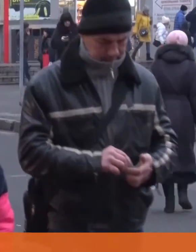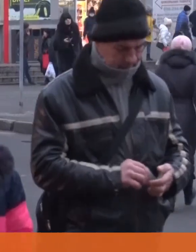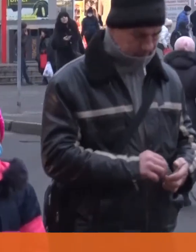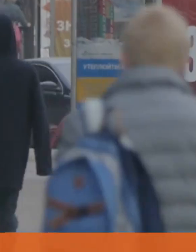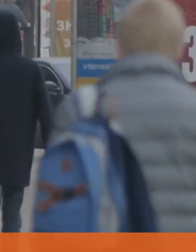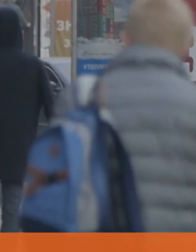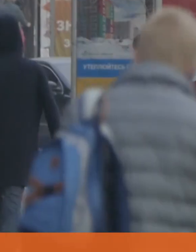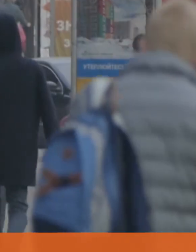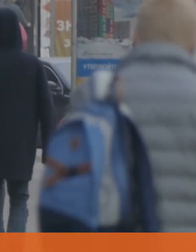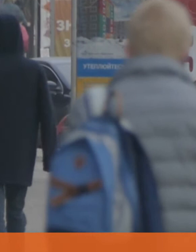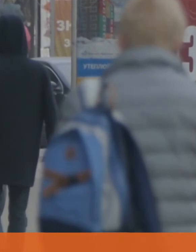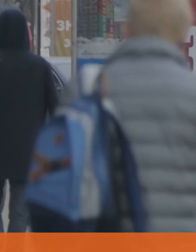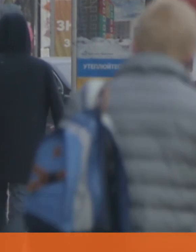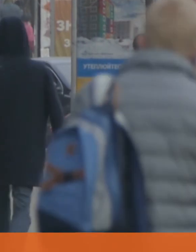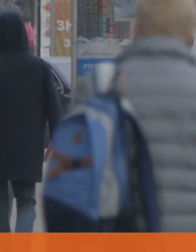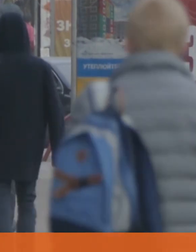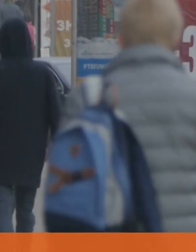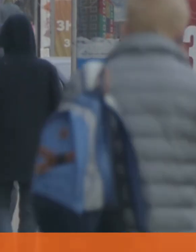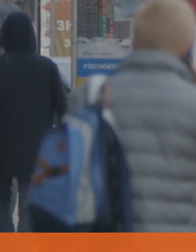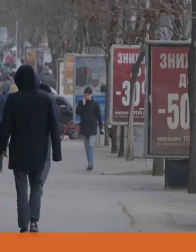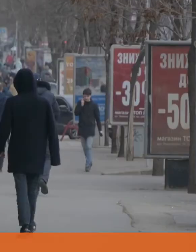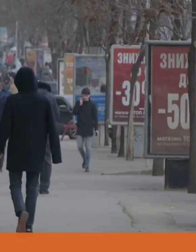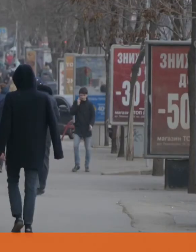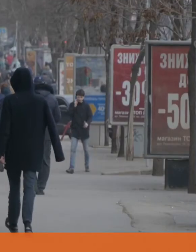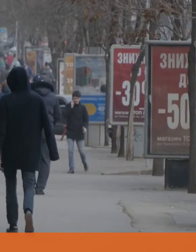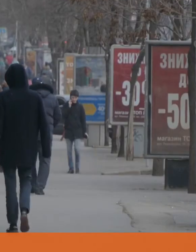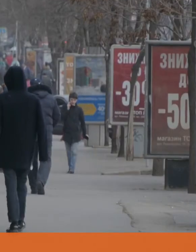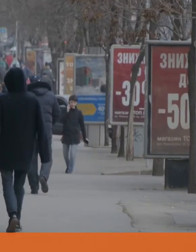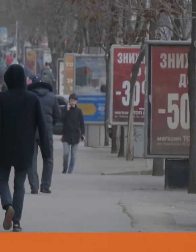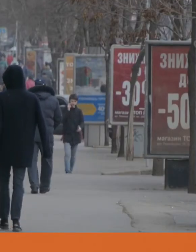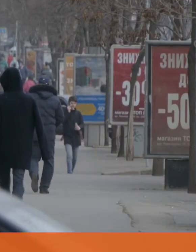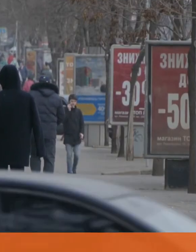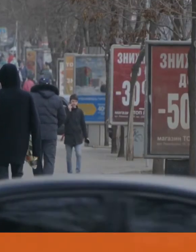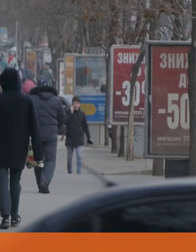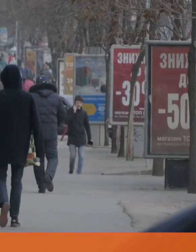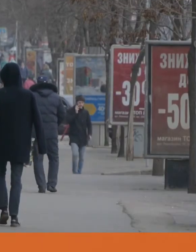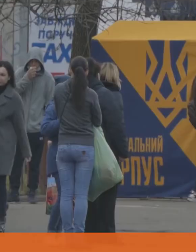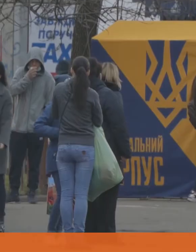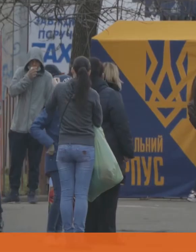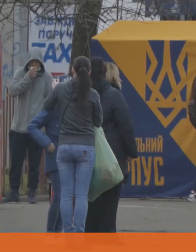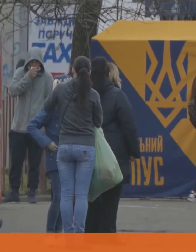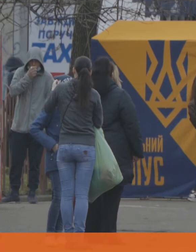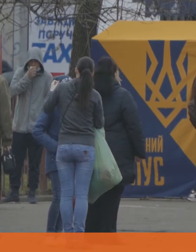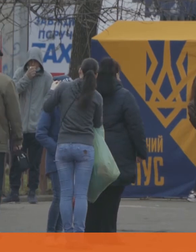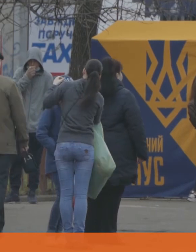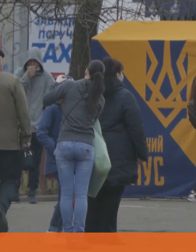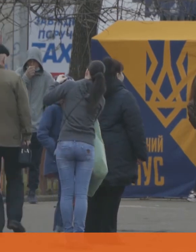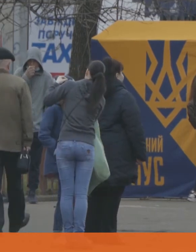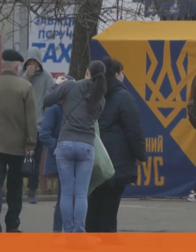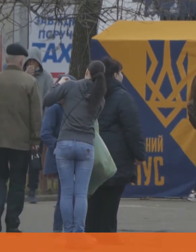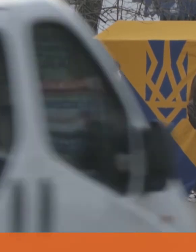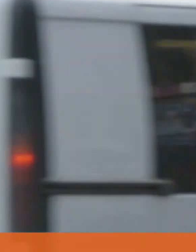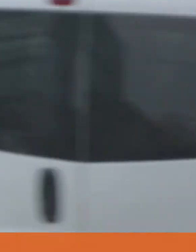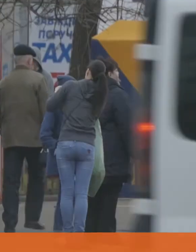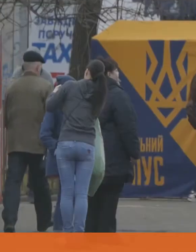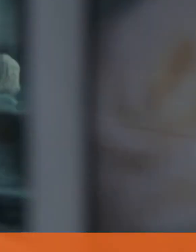до півроку. Та причина кризової ситуації не тільки в новому штамі, наголошує міністр, а й у досі зневажливому ставленні